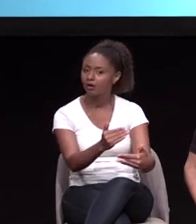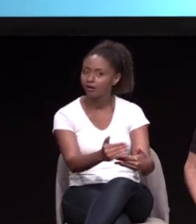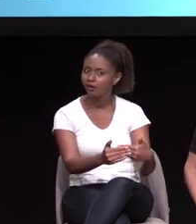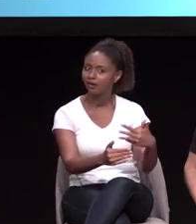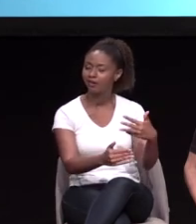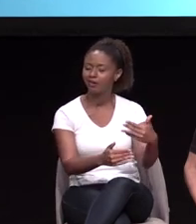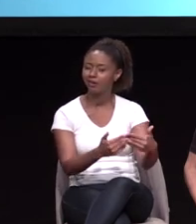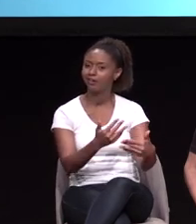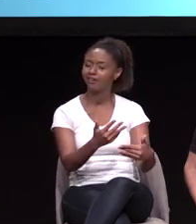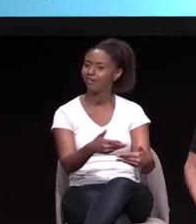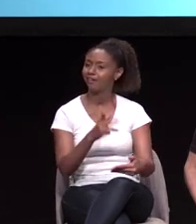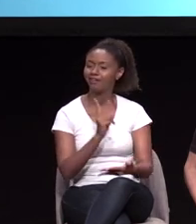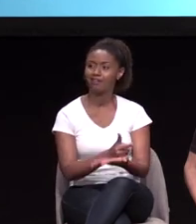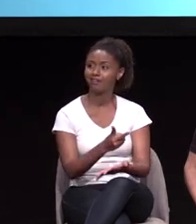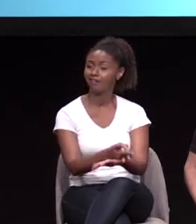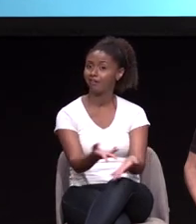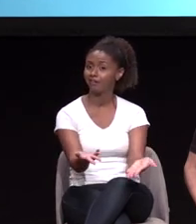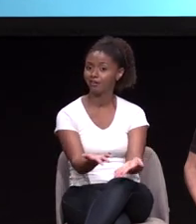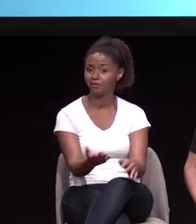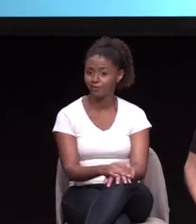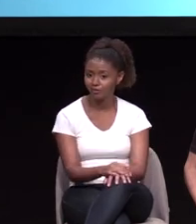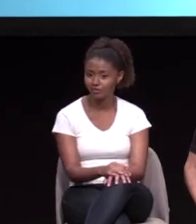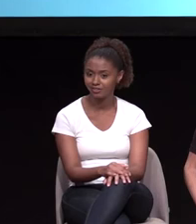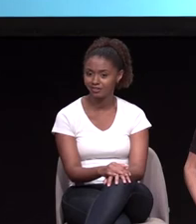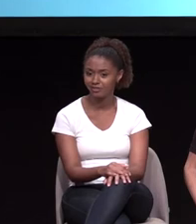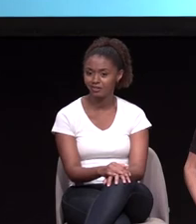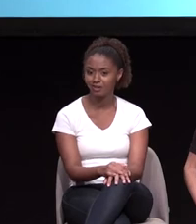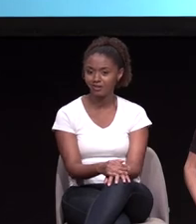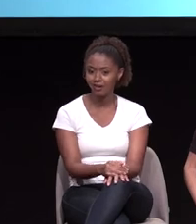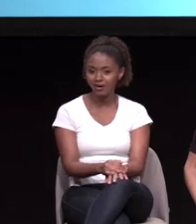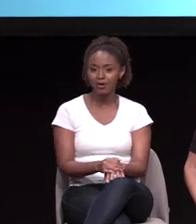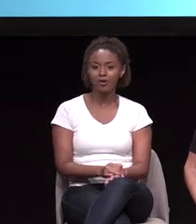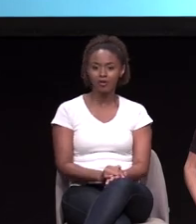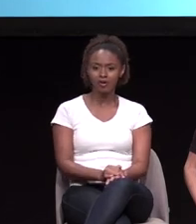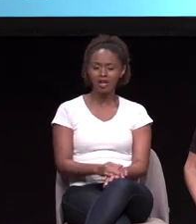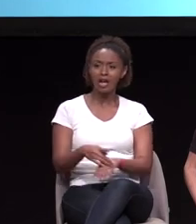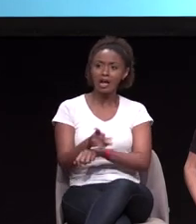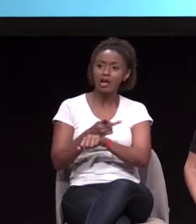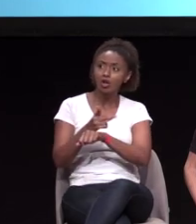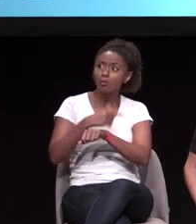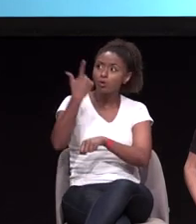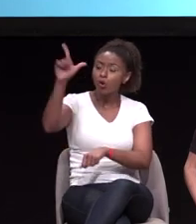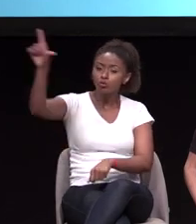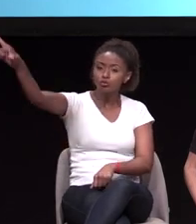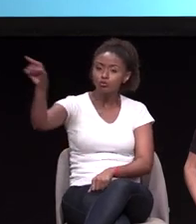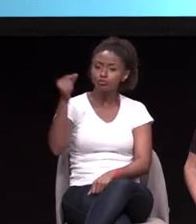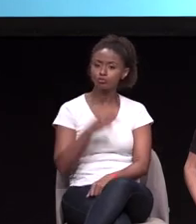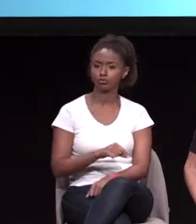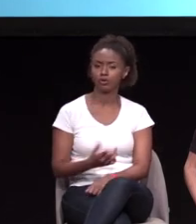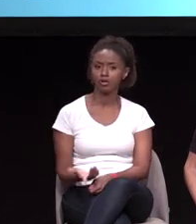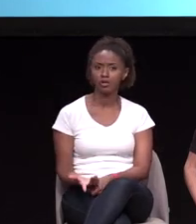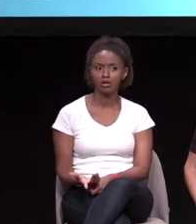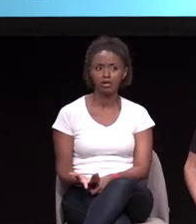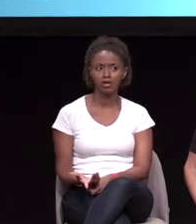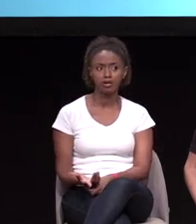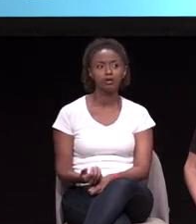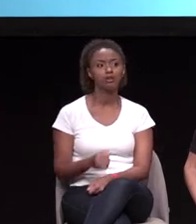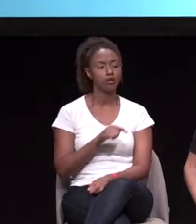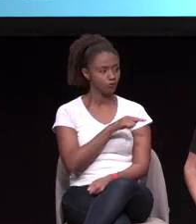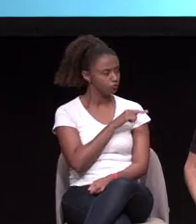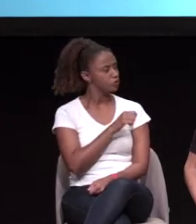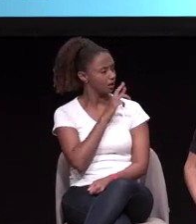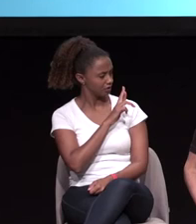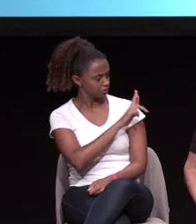que isso a escolha passou muito rapidamente respondeu mas eu